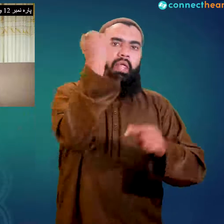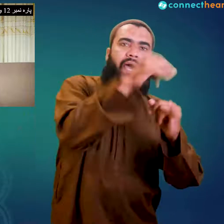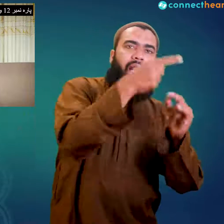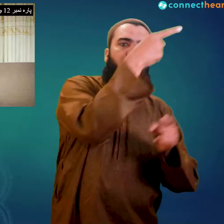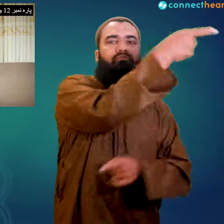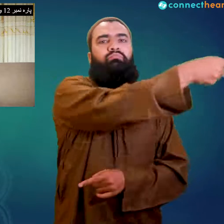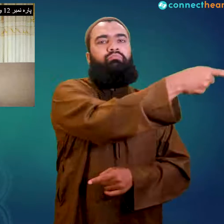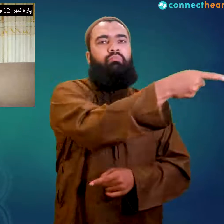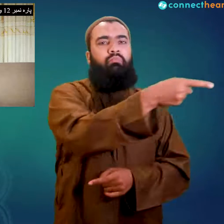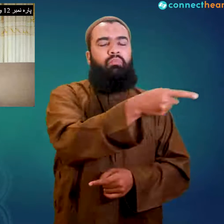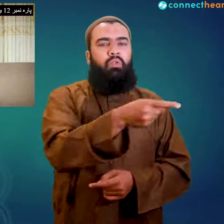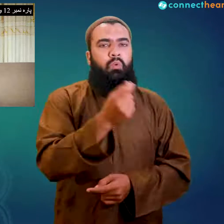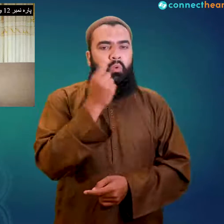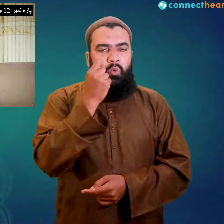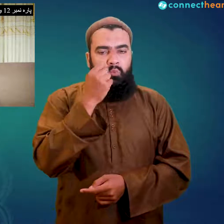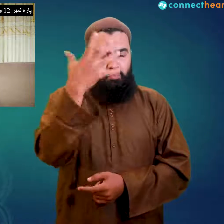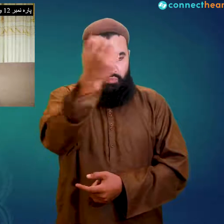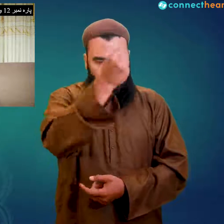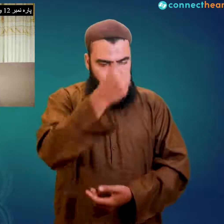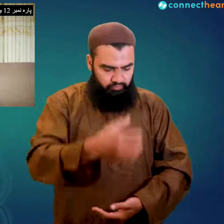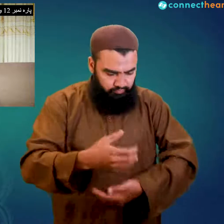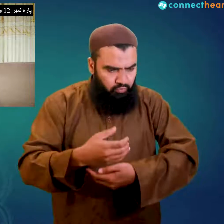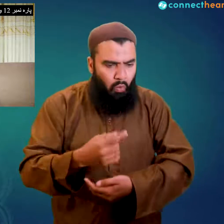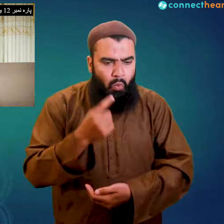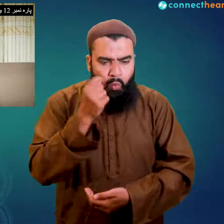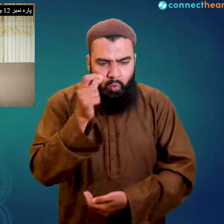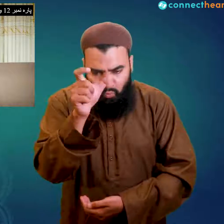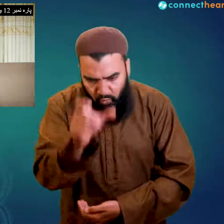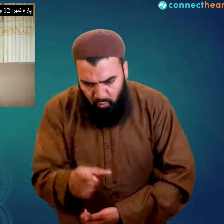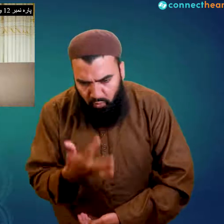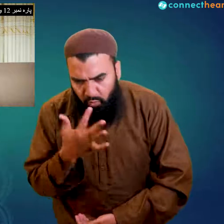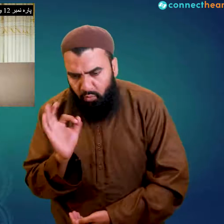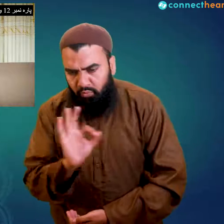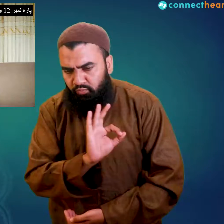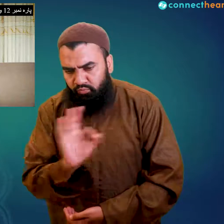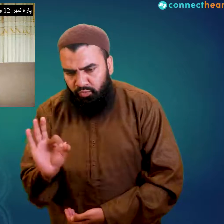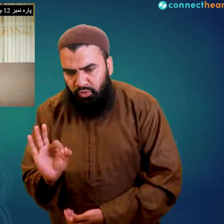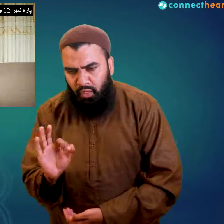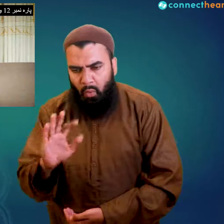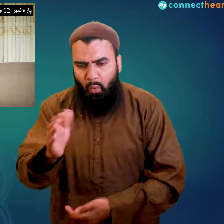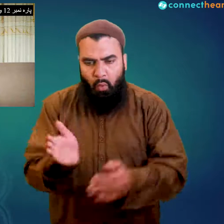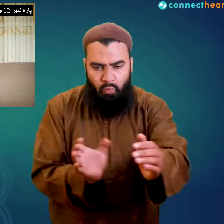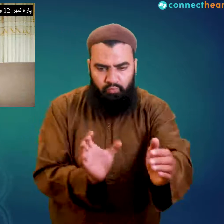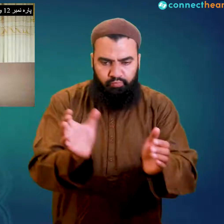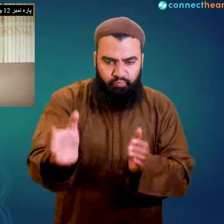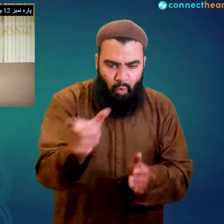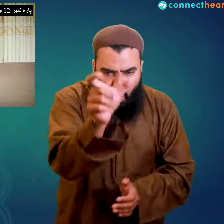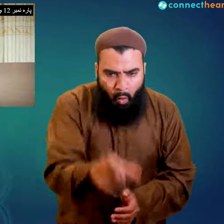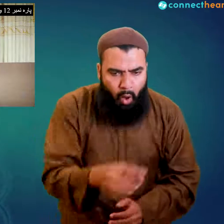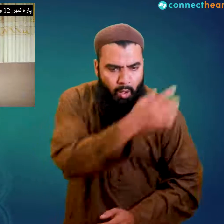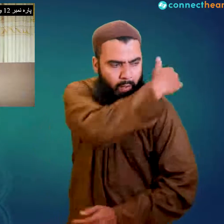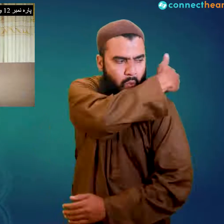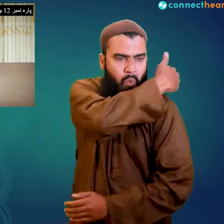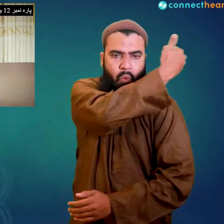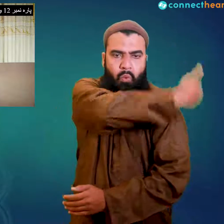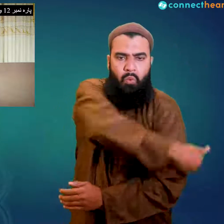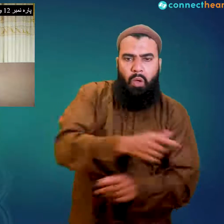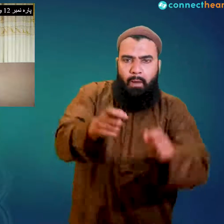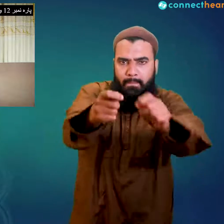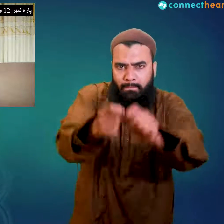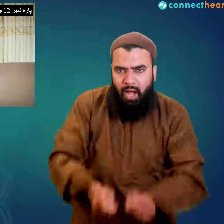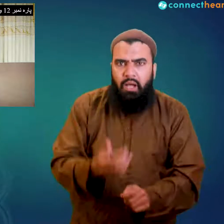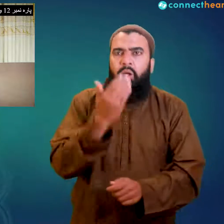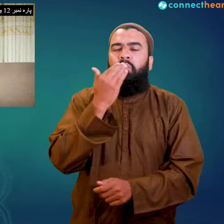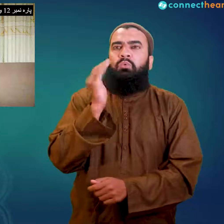اس معاملے کو اسی طرح جانے دیجئے، اور اپنی بیوی سے کہا واستغفری لذنبک، اور اپنے گناہ سے